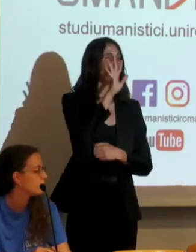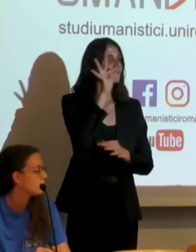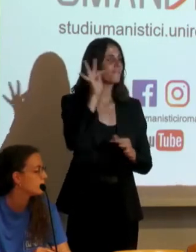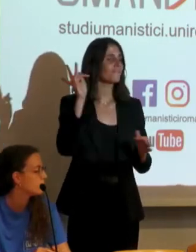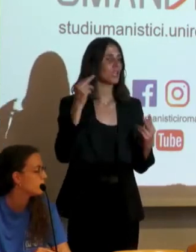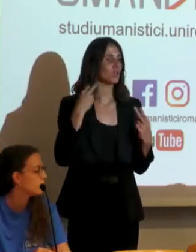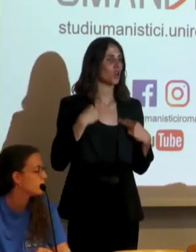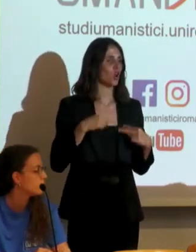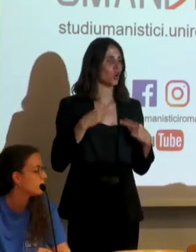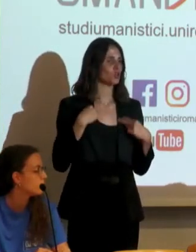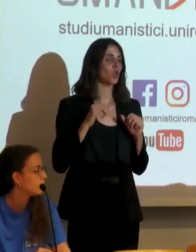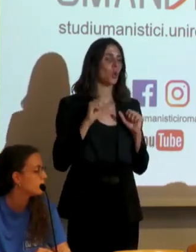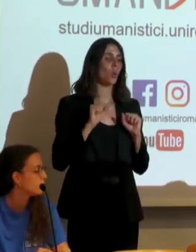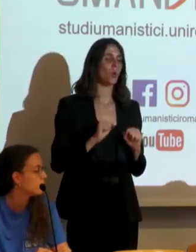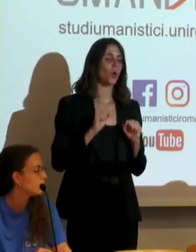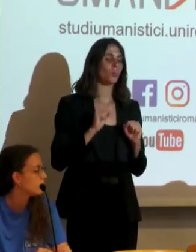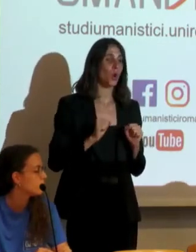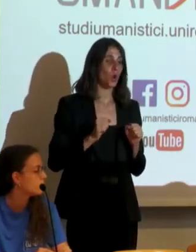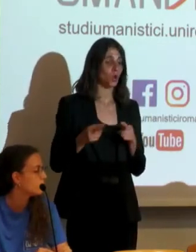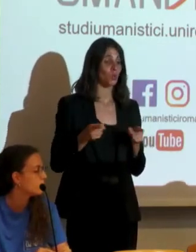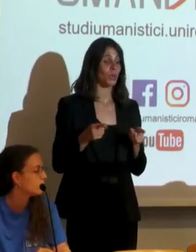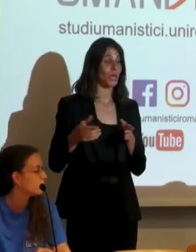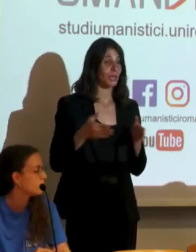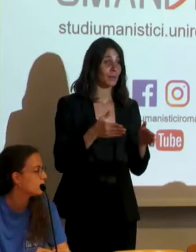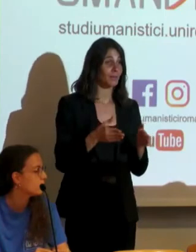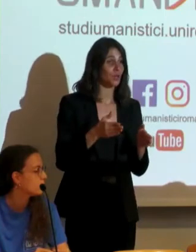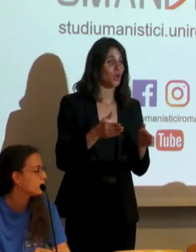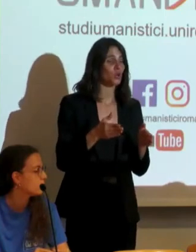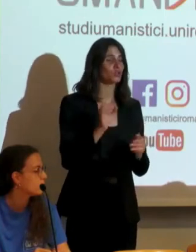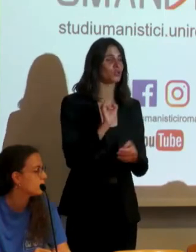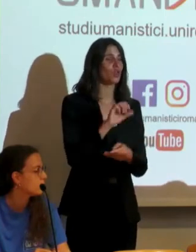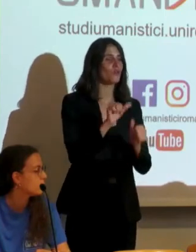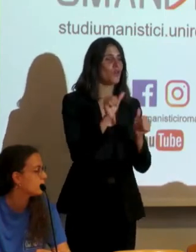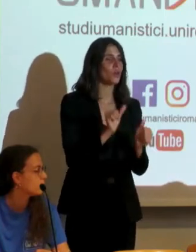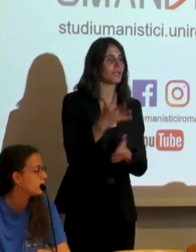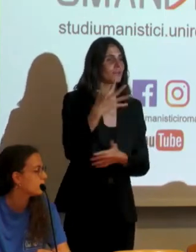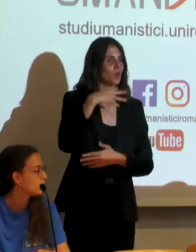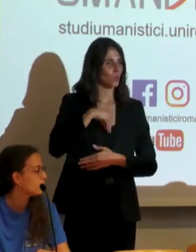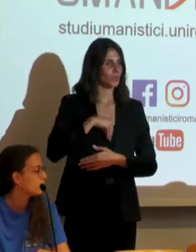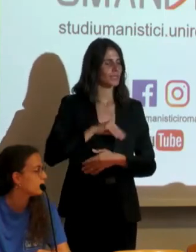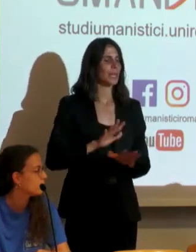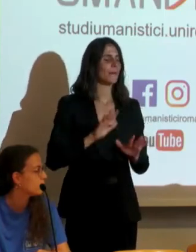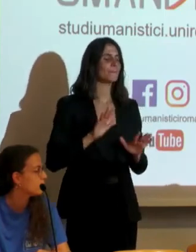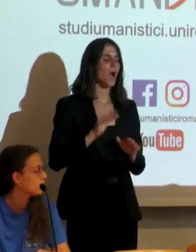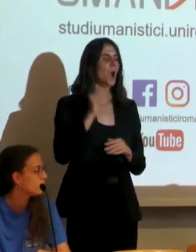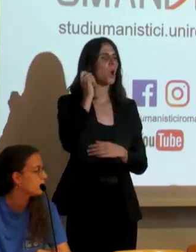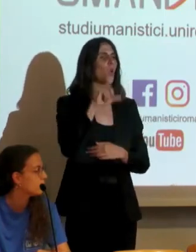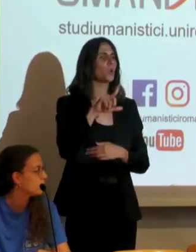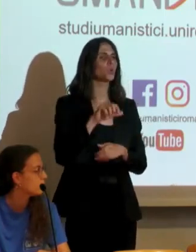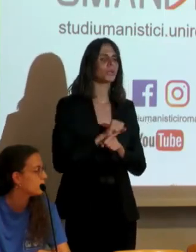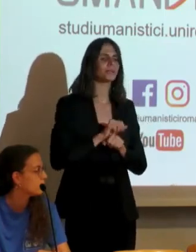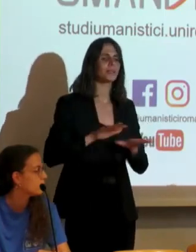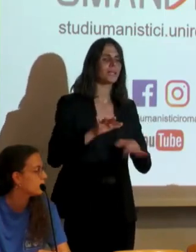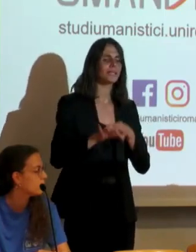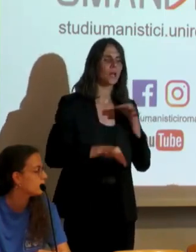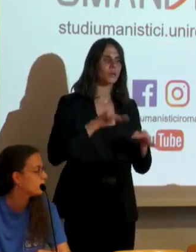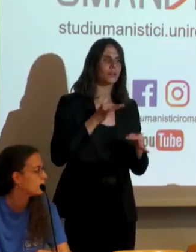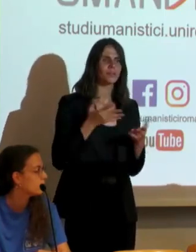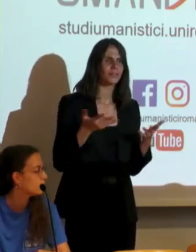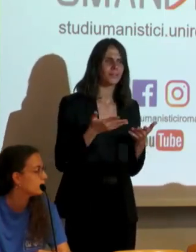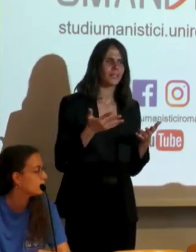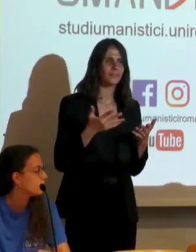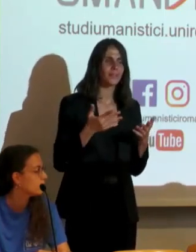acquisire durante il percorso formativo. Trasmettere la cultura, che cosa vuol dire? Trasmetterla alle giovani generazioni nella